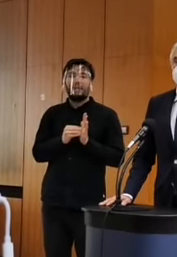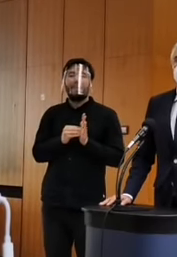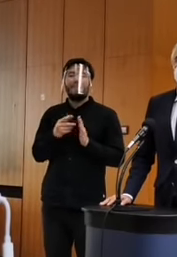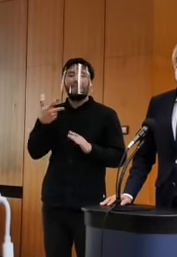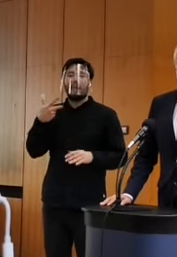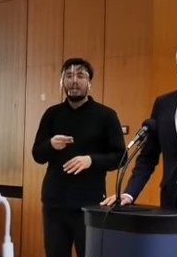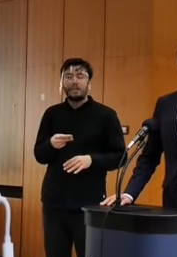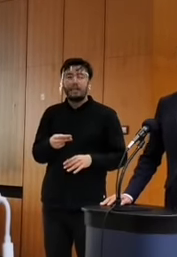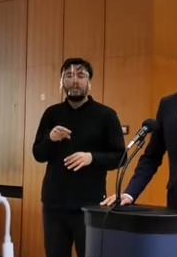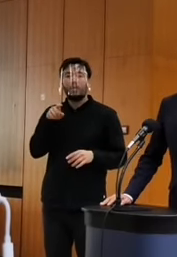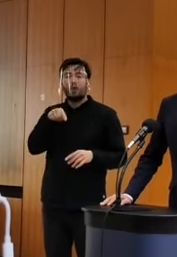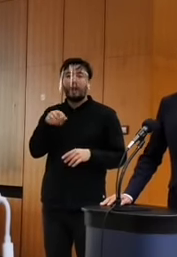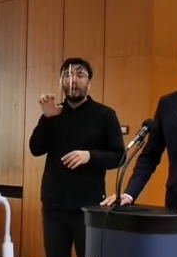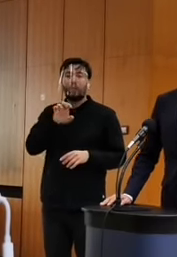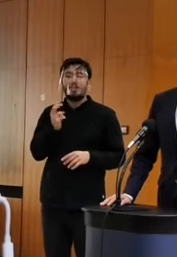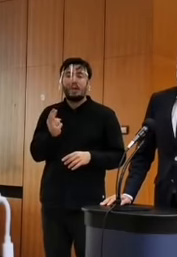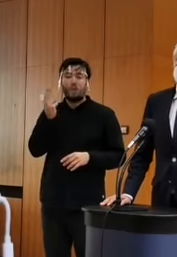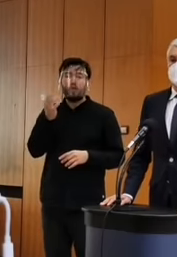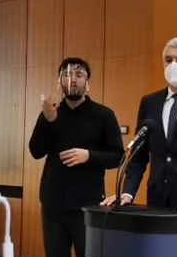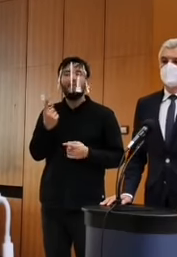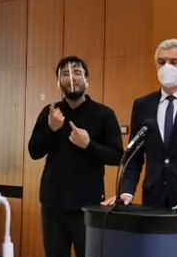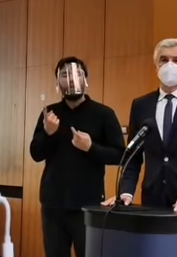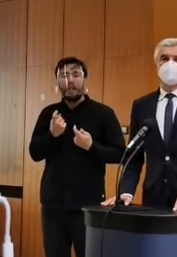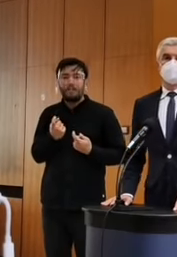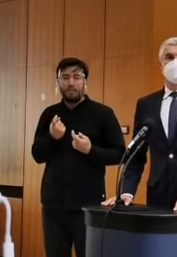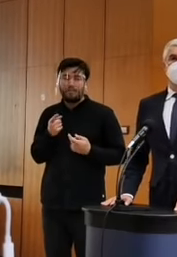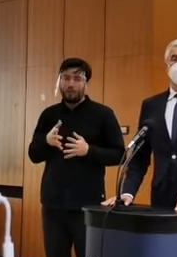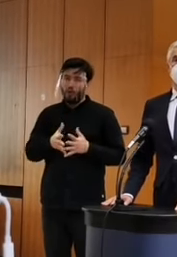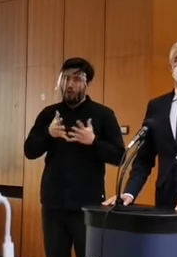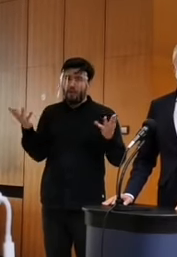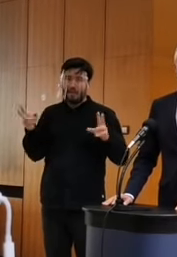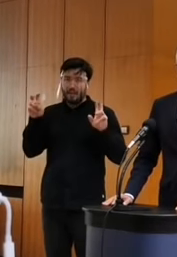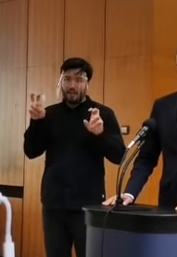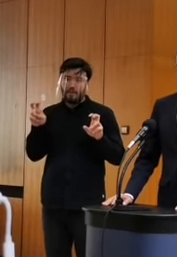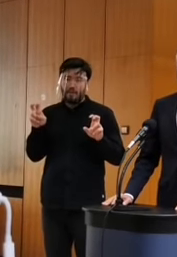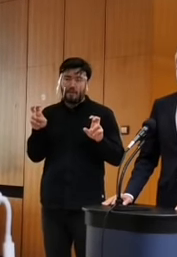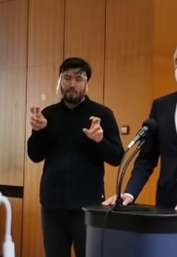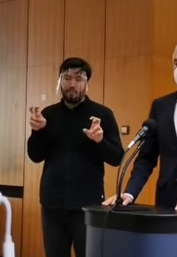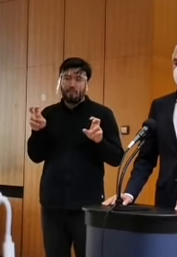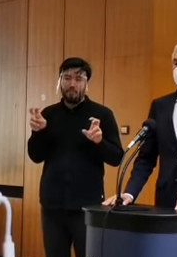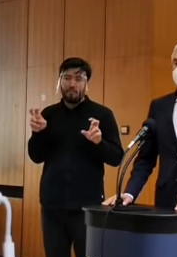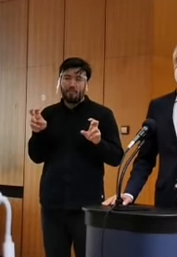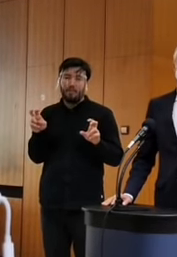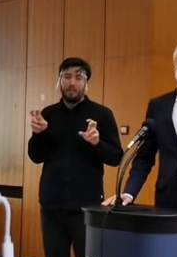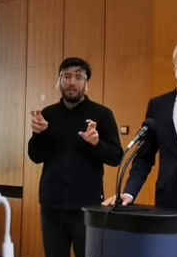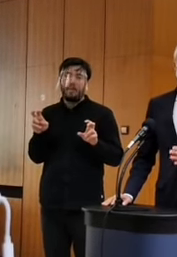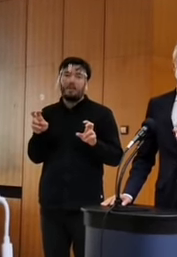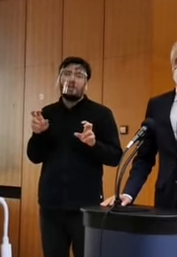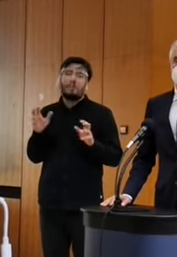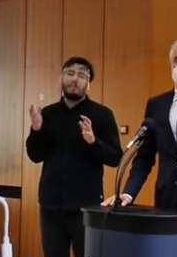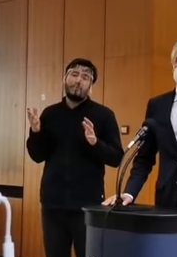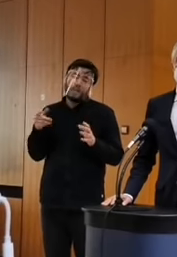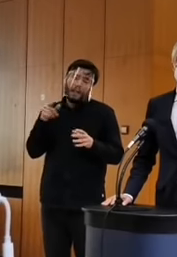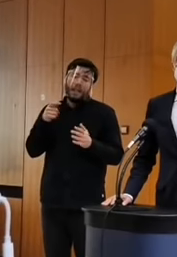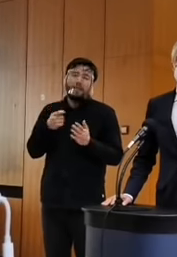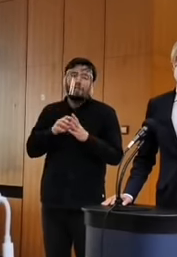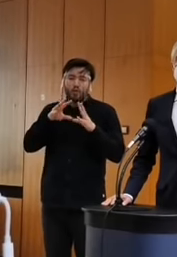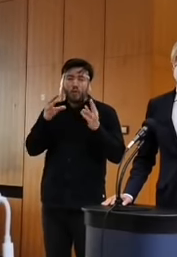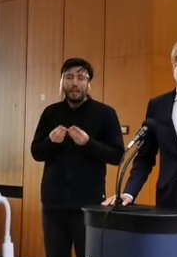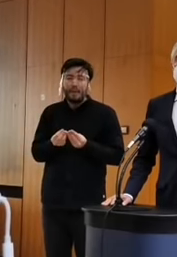neregistrovanej vakcíny do Európskej únie. Toto je obrovská téma a zjavne rozdielne. Ale je to vo